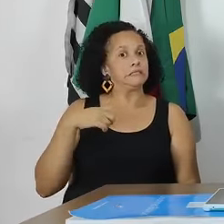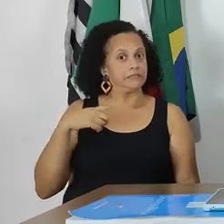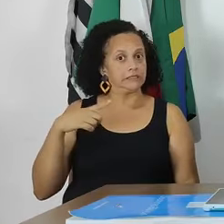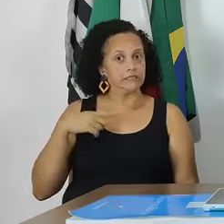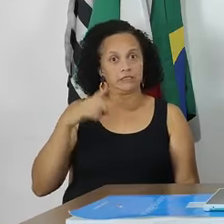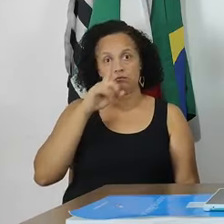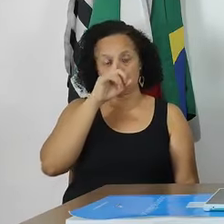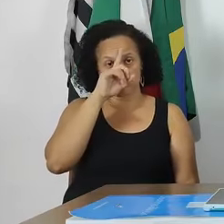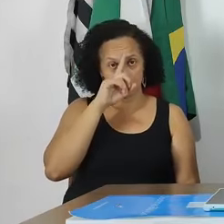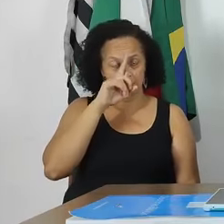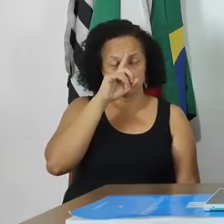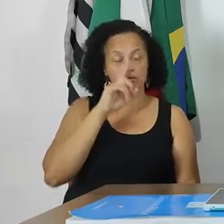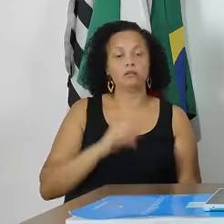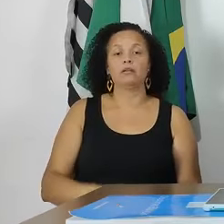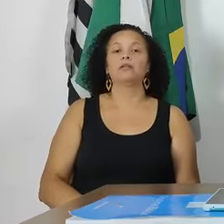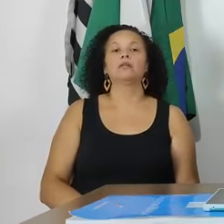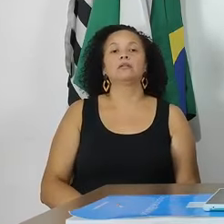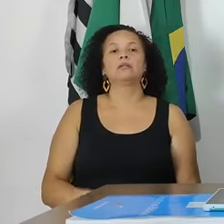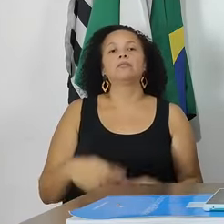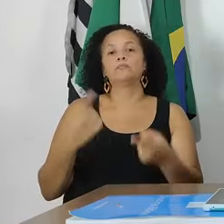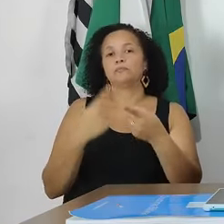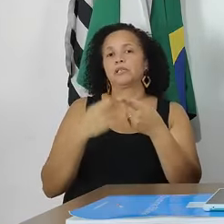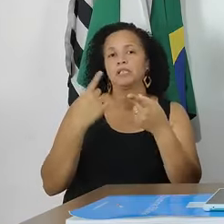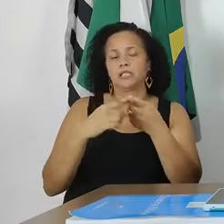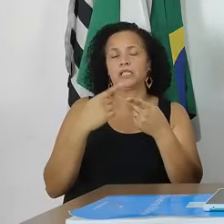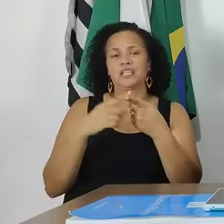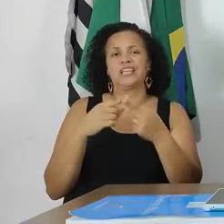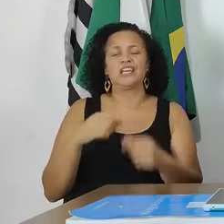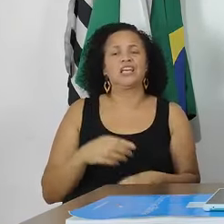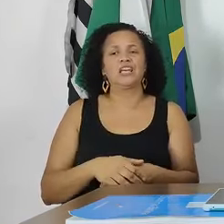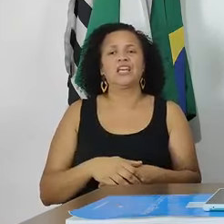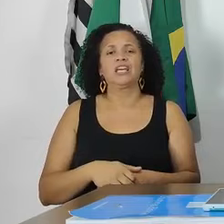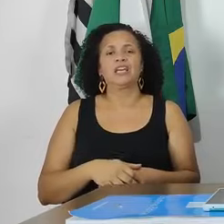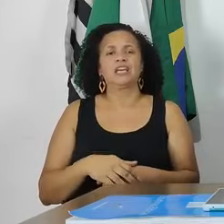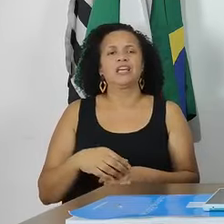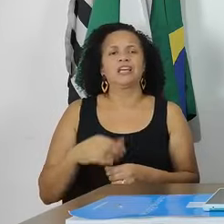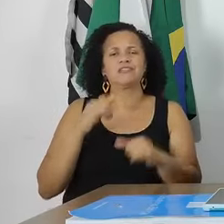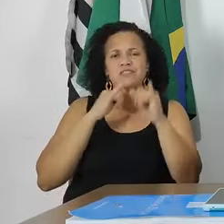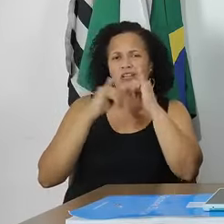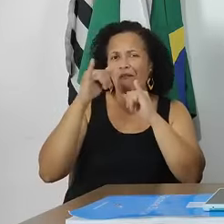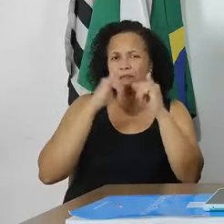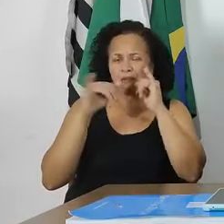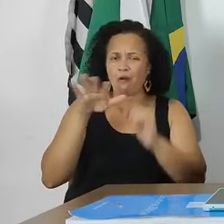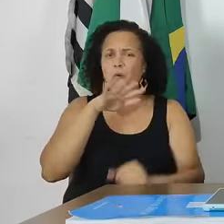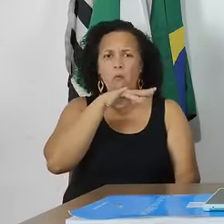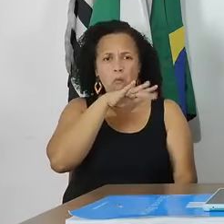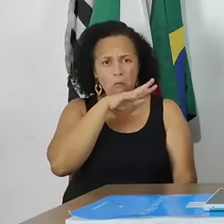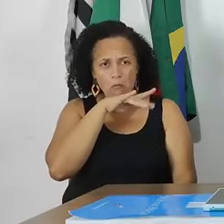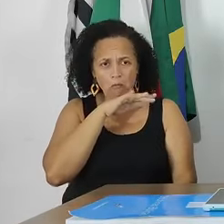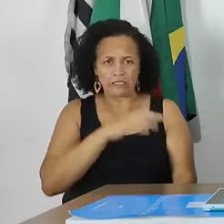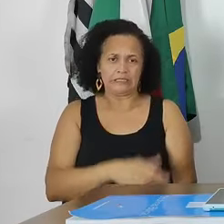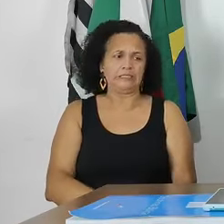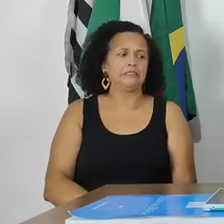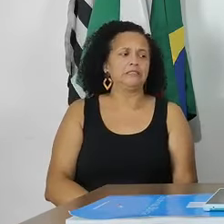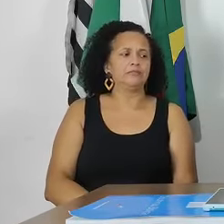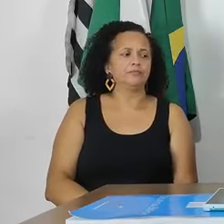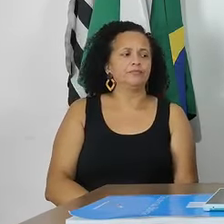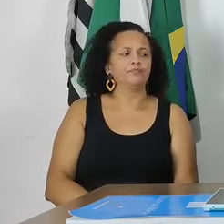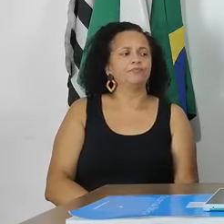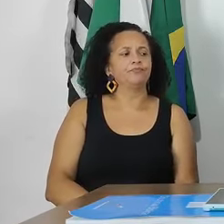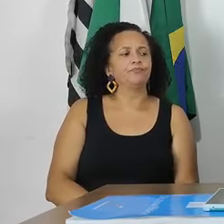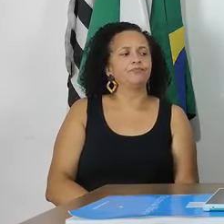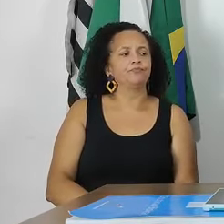sendo confundido com essas más notícias. Então, eu queria pedir para os irmãos para abrir no livro